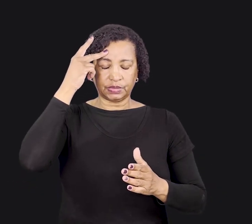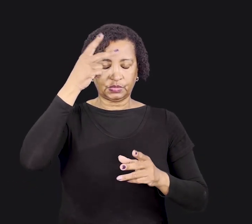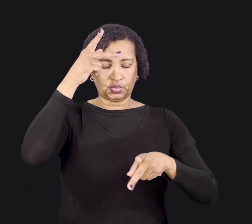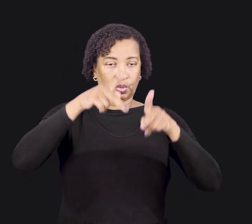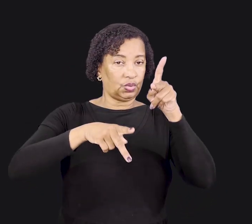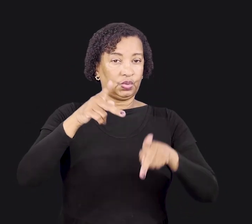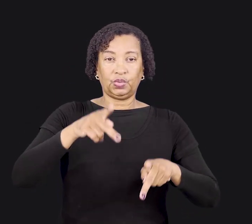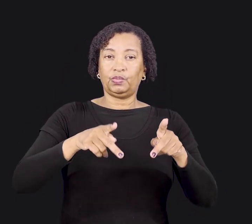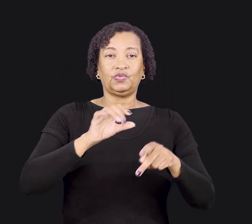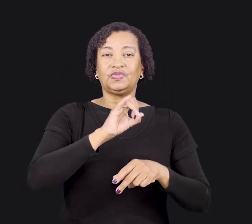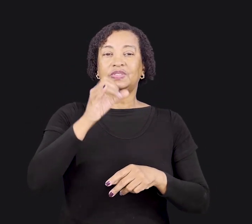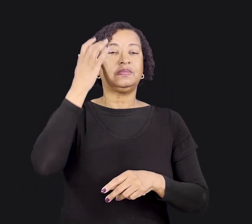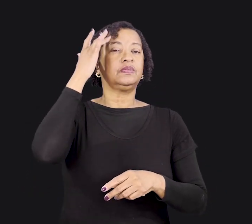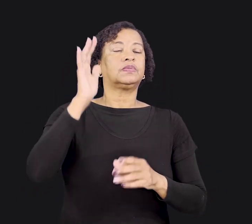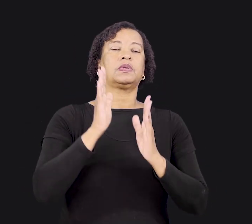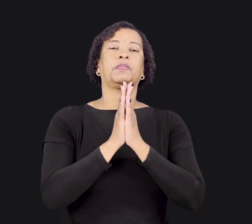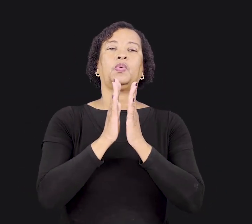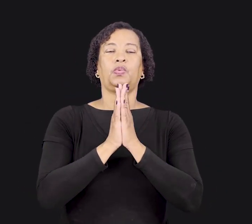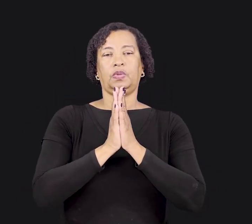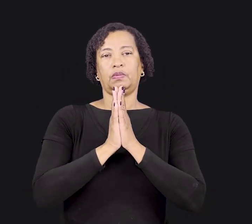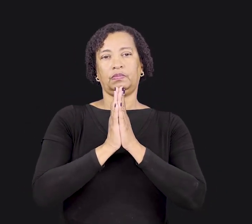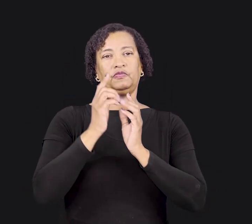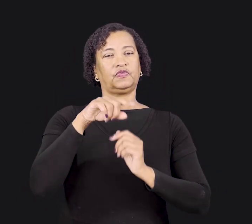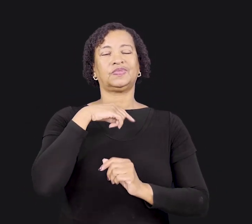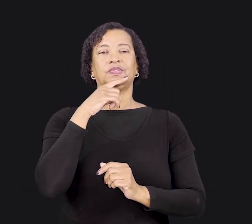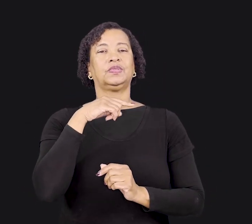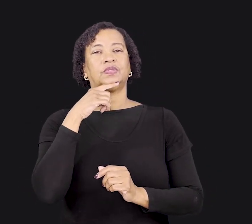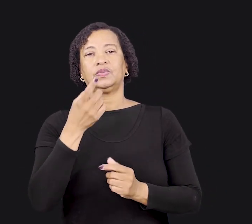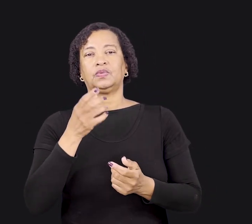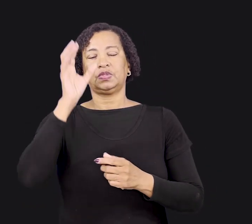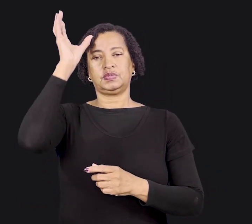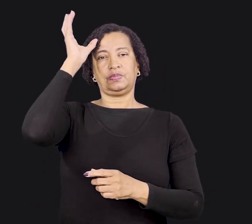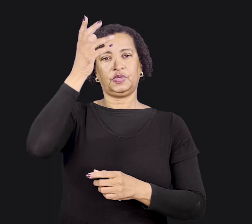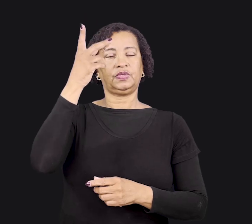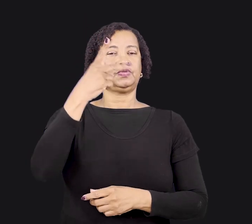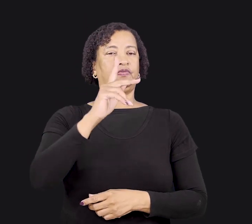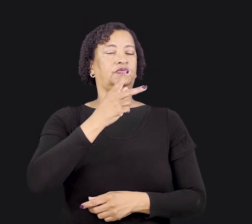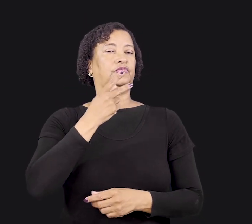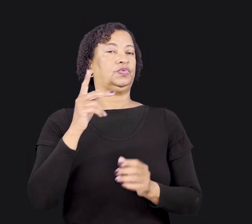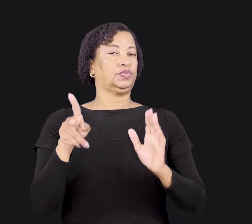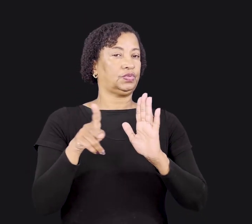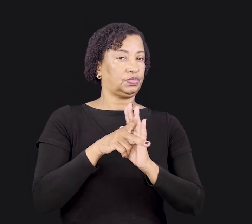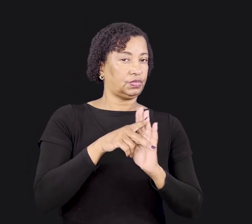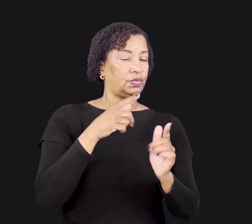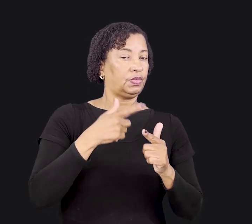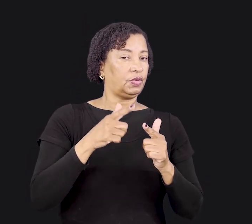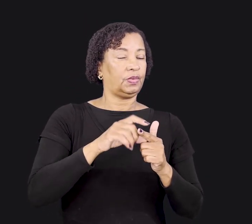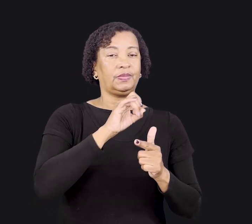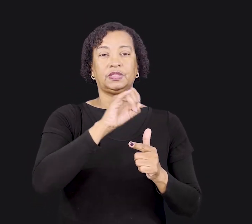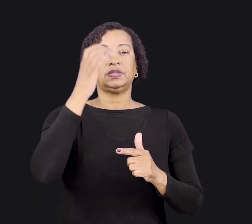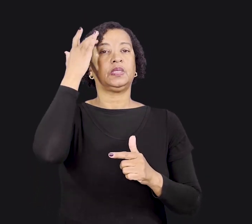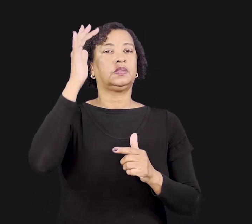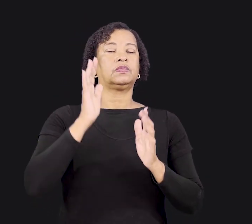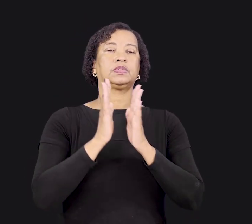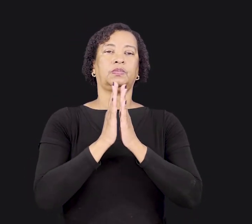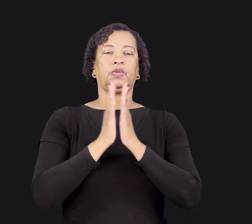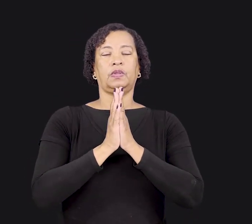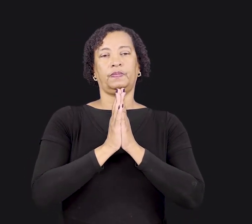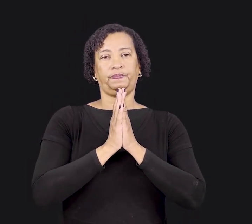se não soubermos orar. Você não consegue nem resolver os seus próprios problemas se não souber orar. Para